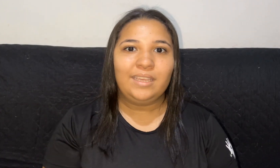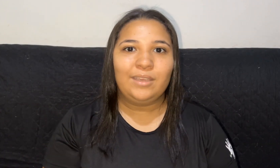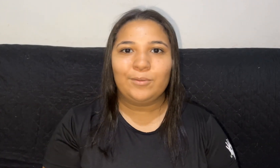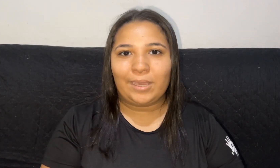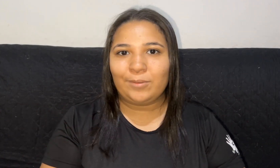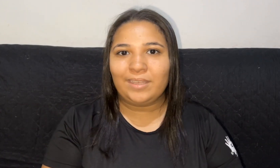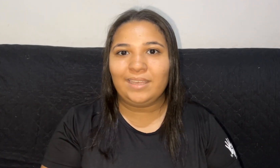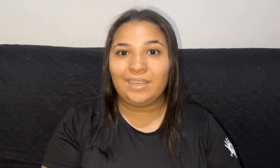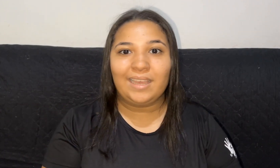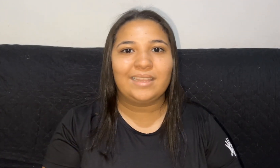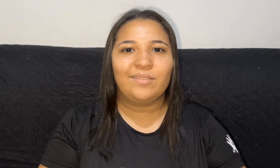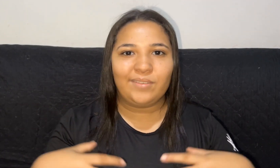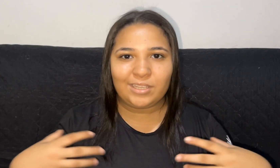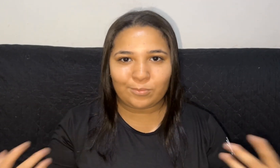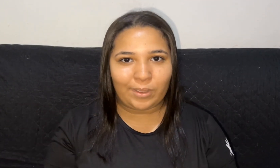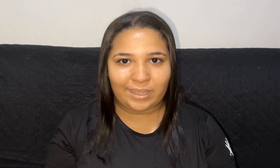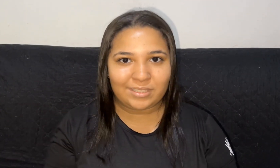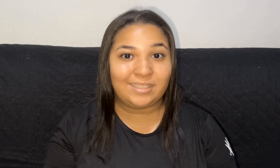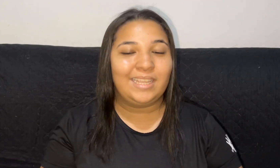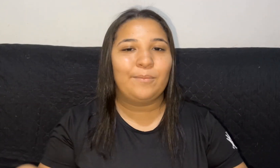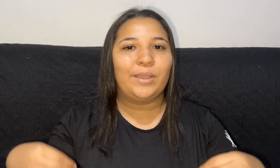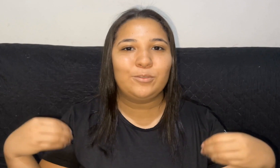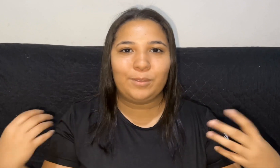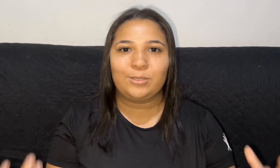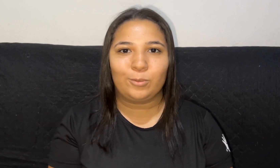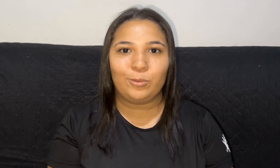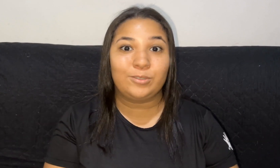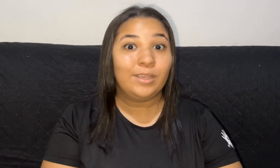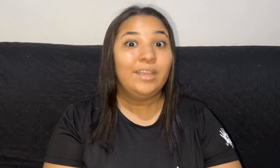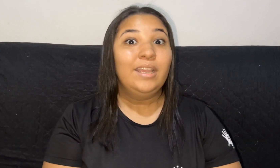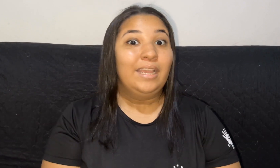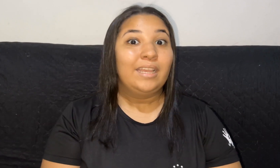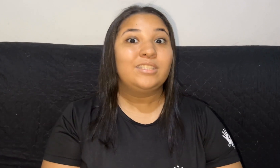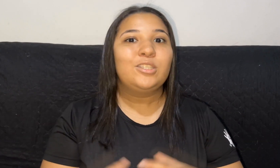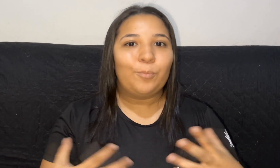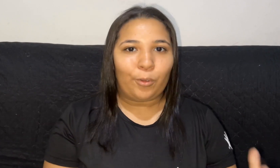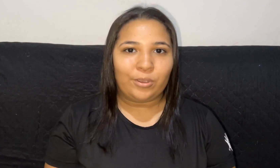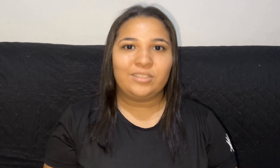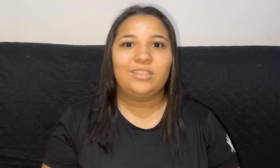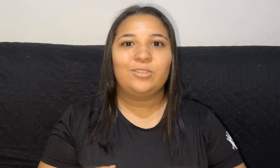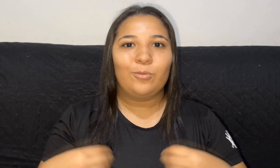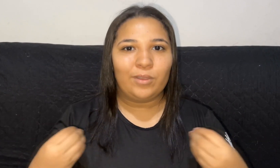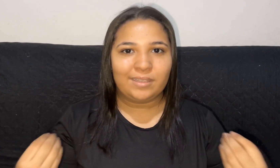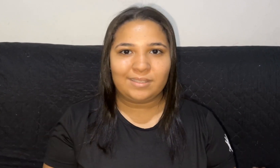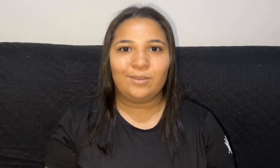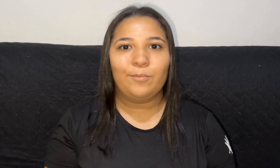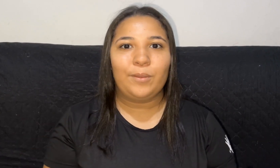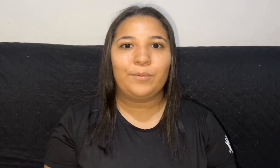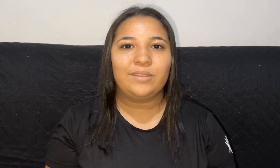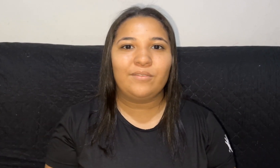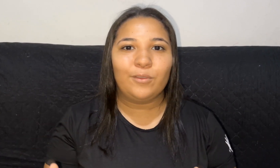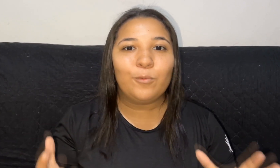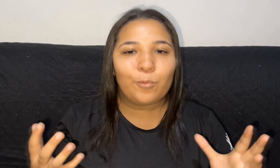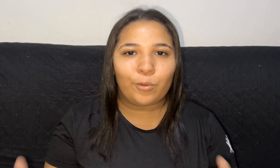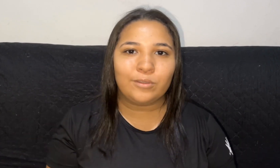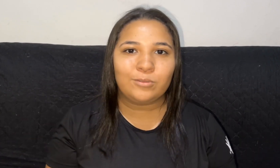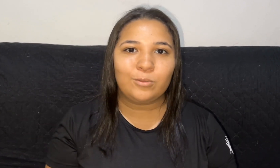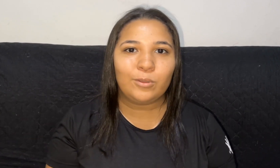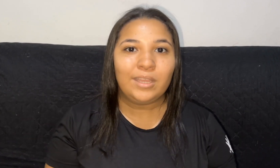eu quero que cada vez mais tenha mais pessoas dispostas de coração para poder ver o quanto